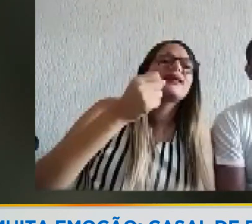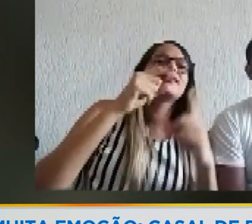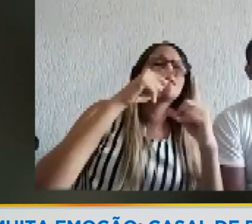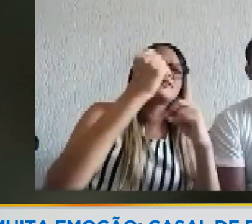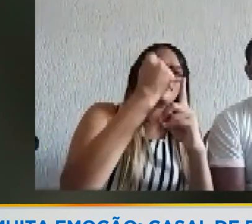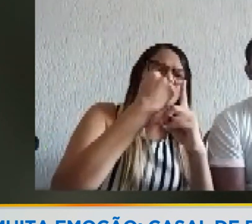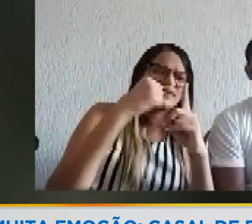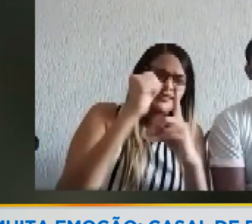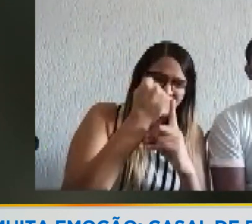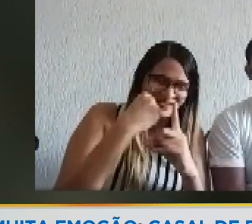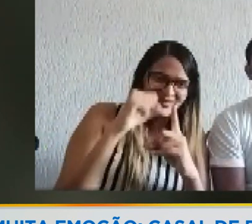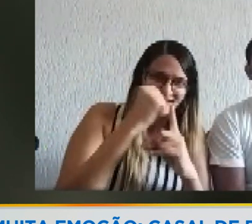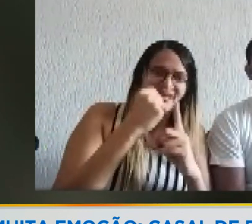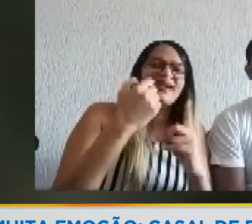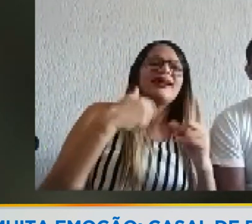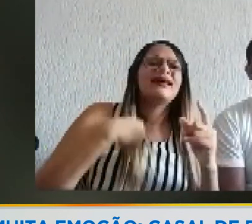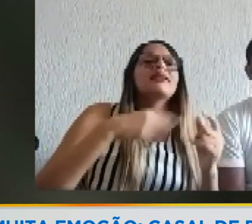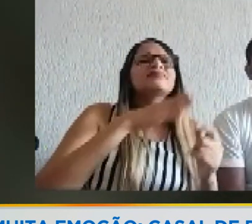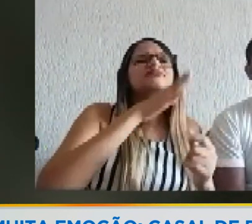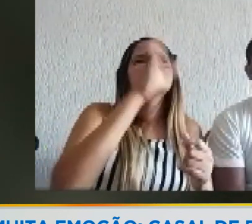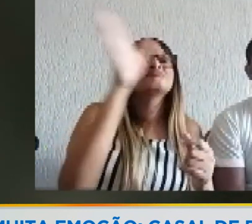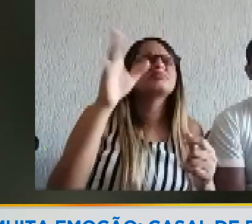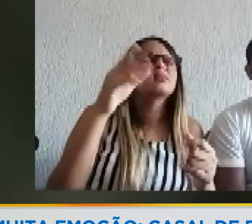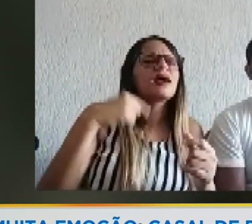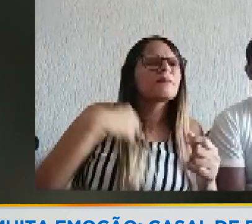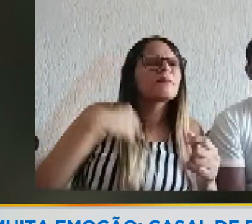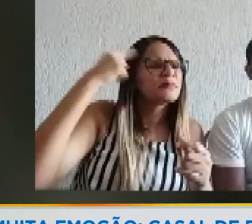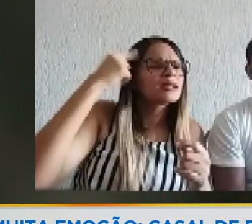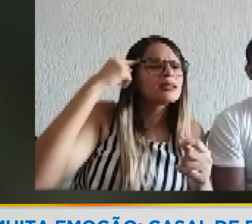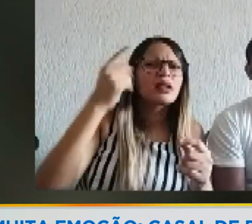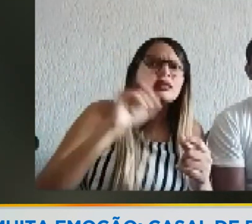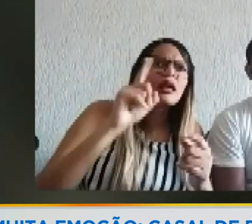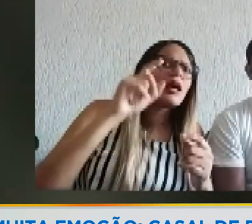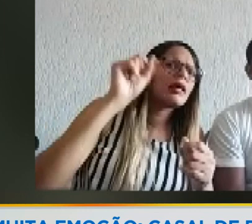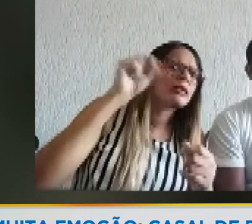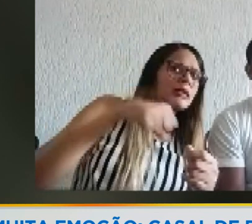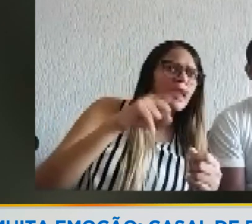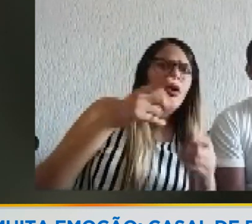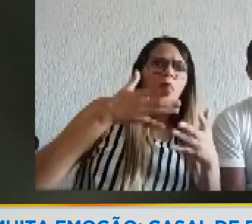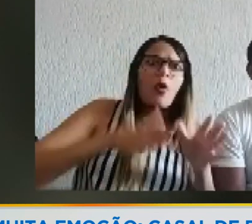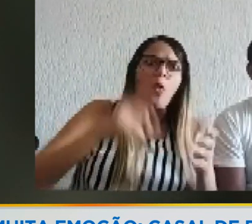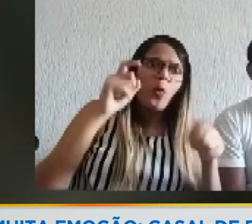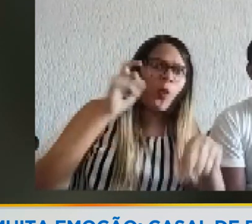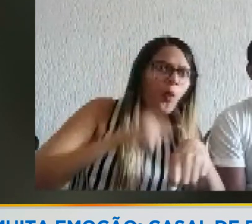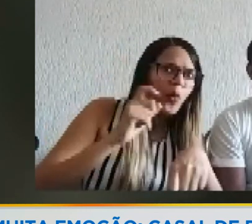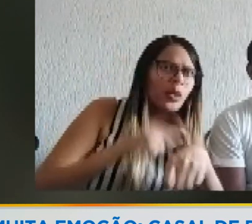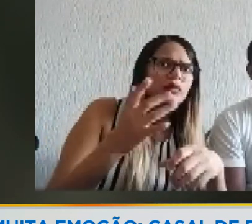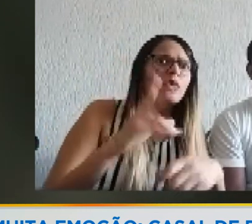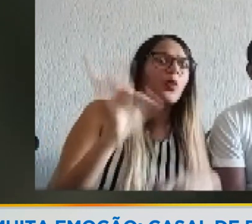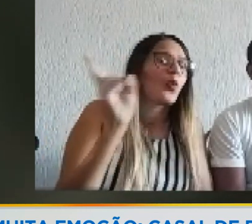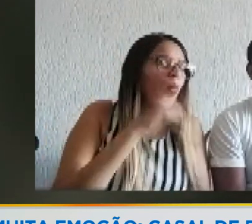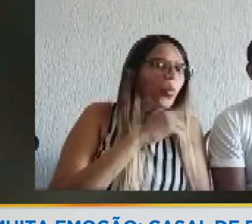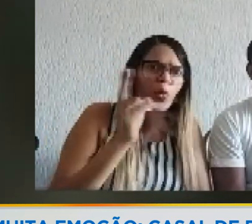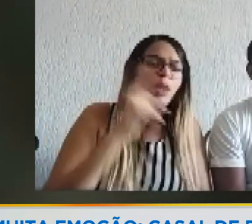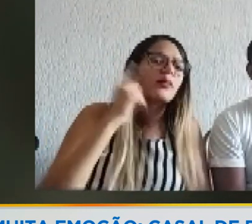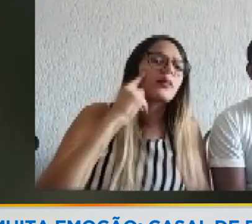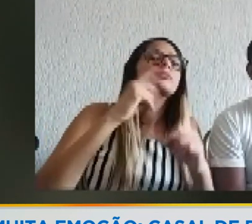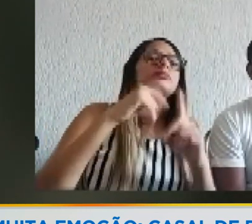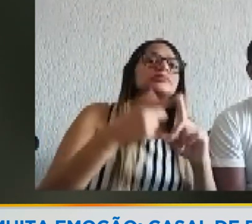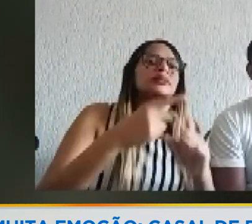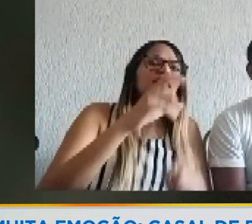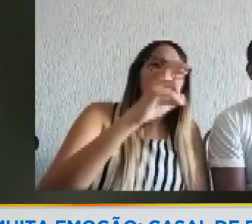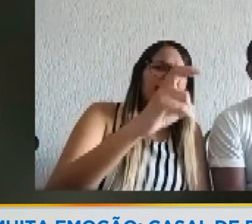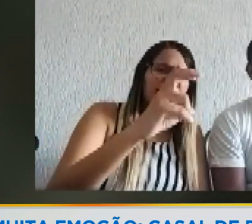hospital, quando ela chegou, foi necessário fazer um ultrassom, meio que de emergência. E